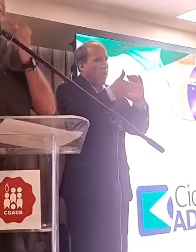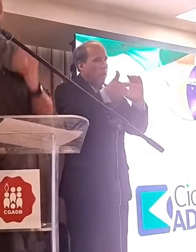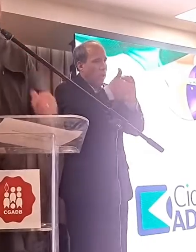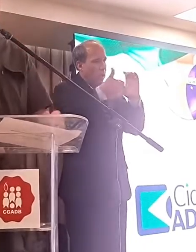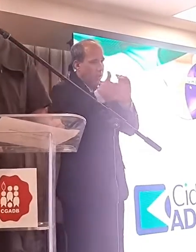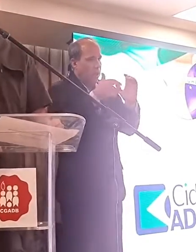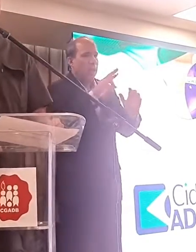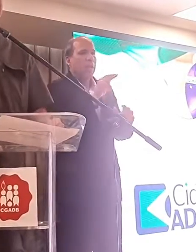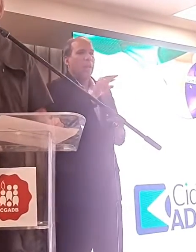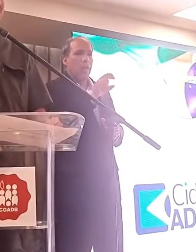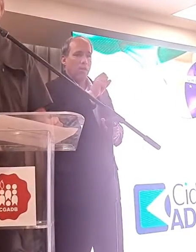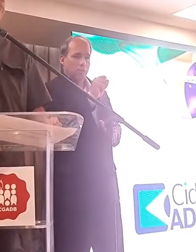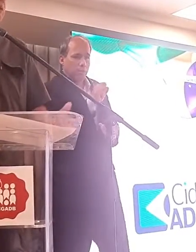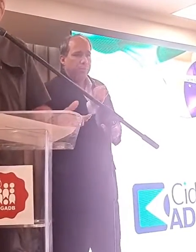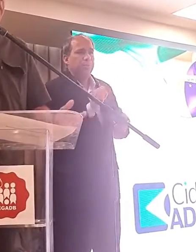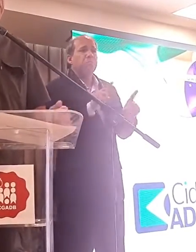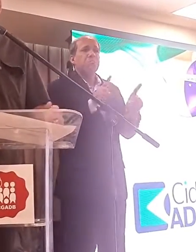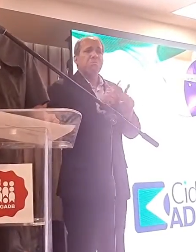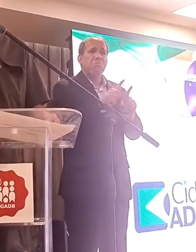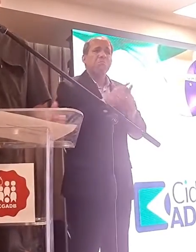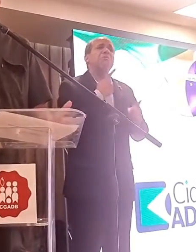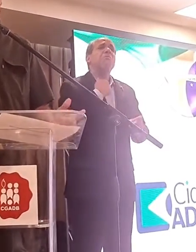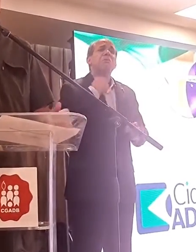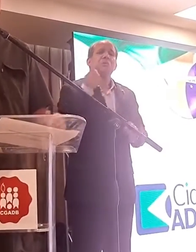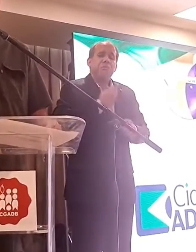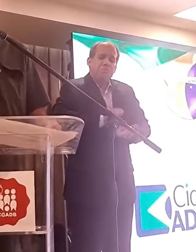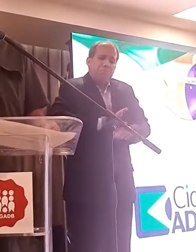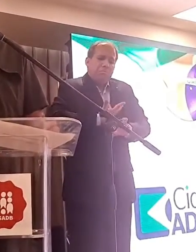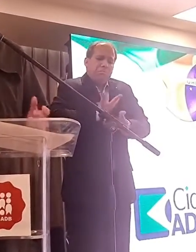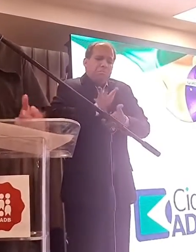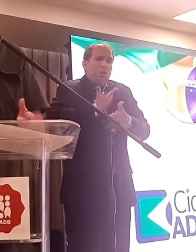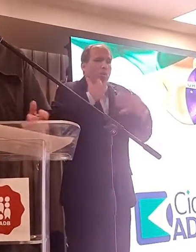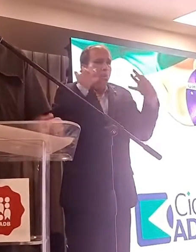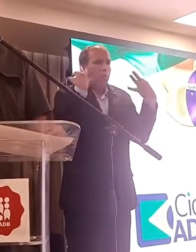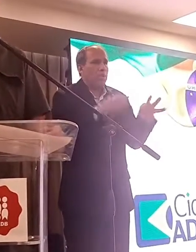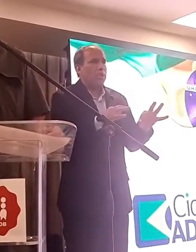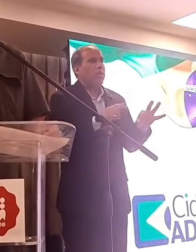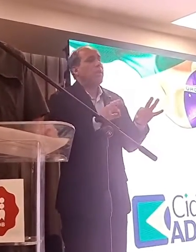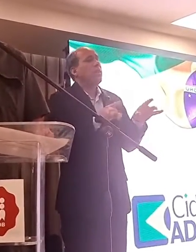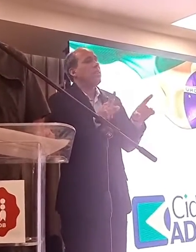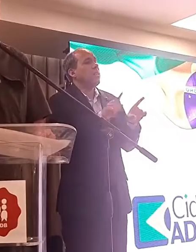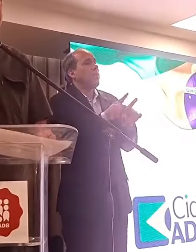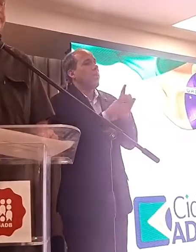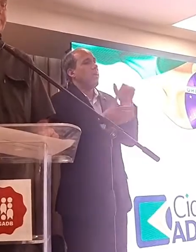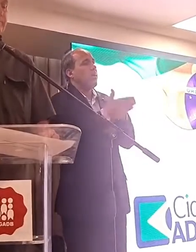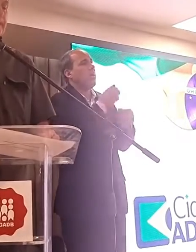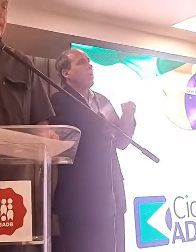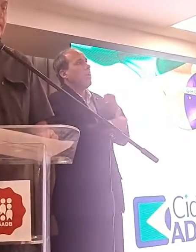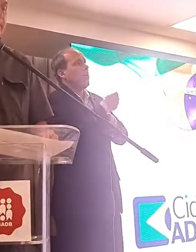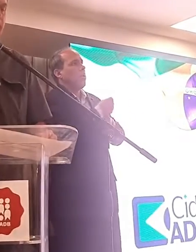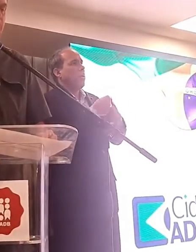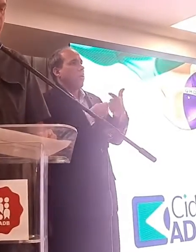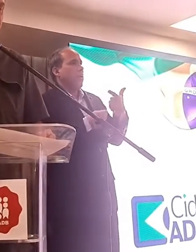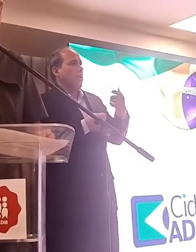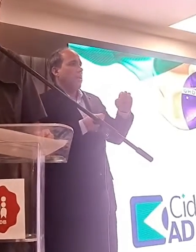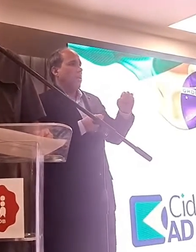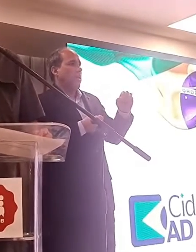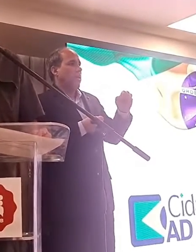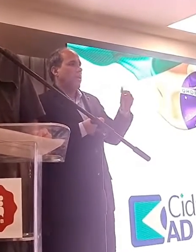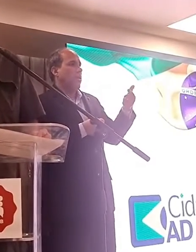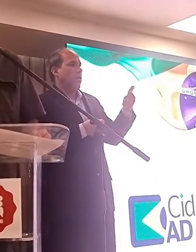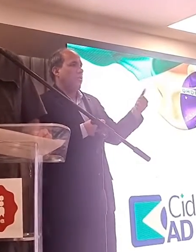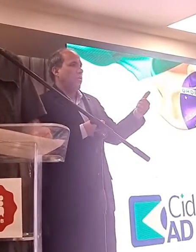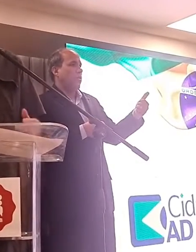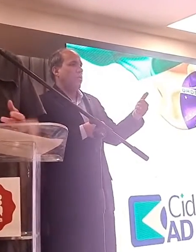Brasil. É, por inspiração dela, com toda certeza, até o ano passado, era isento de pagar